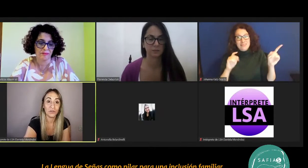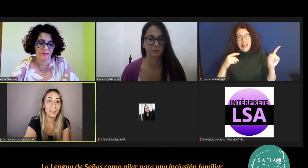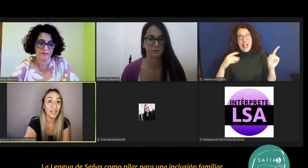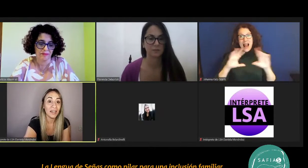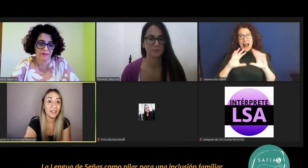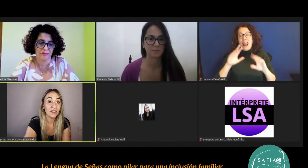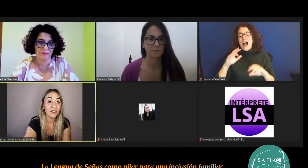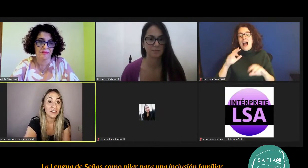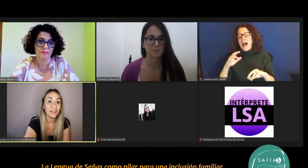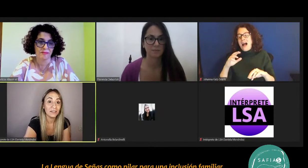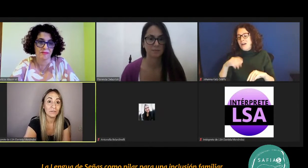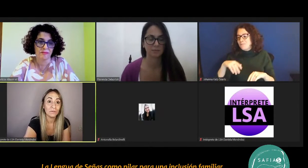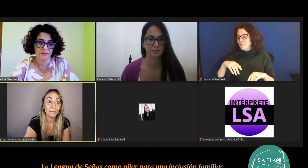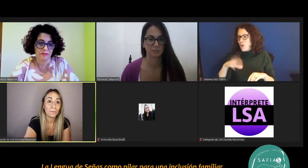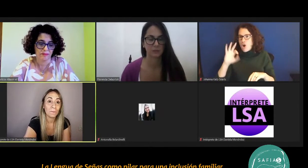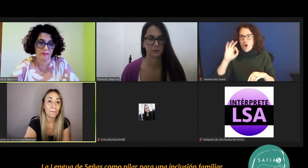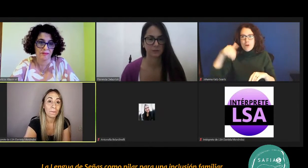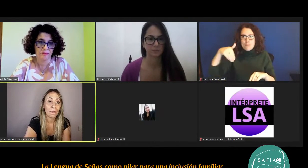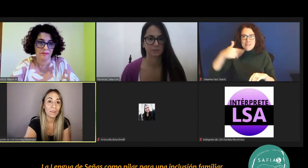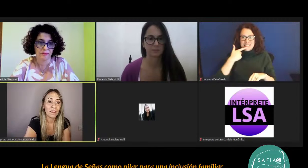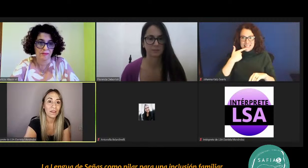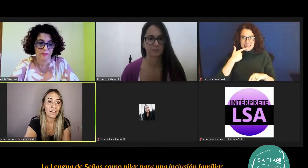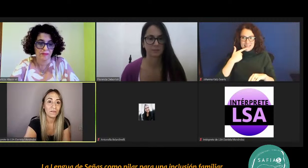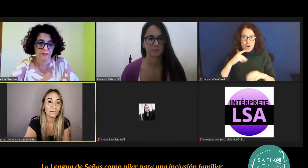la mayoría,